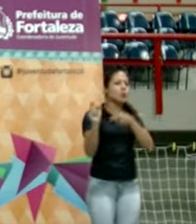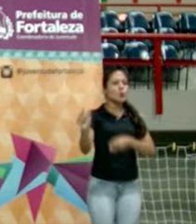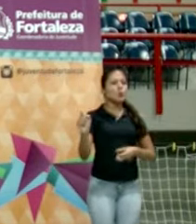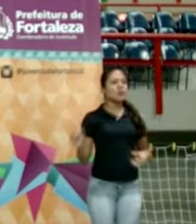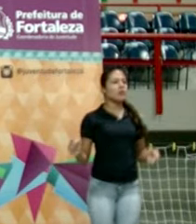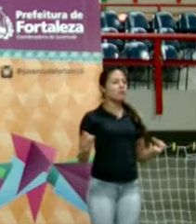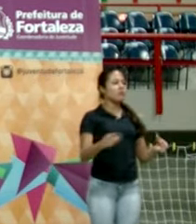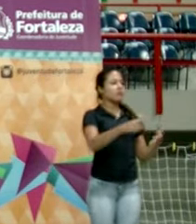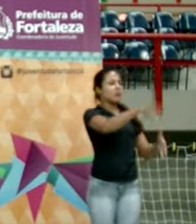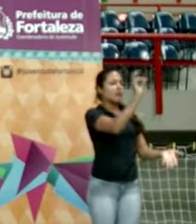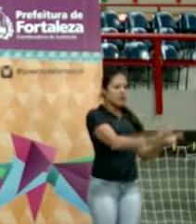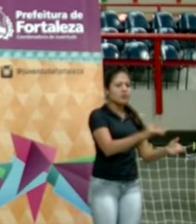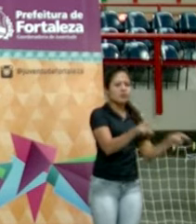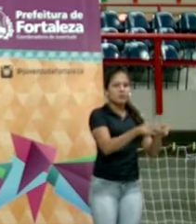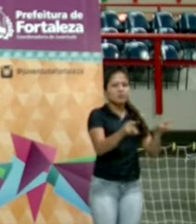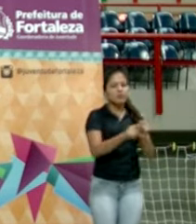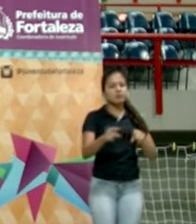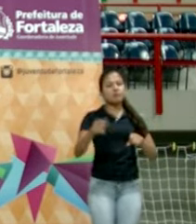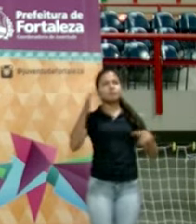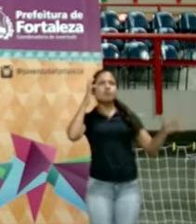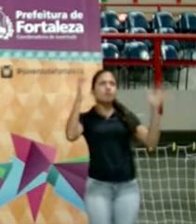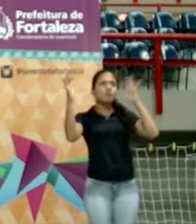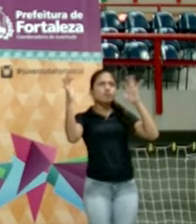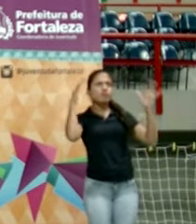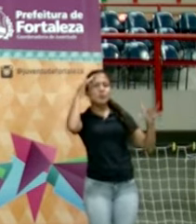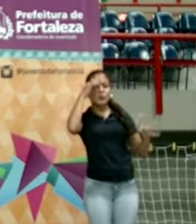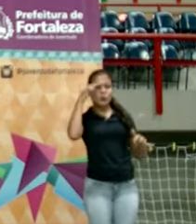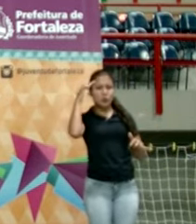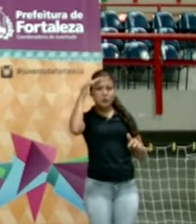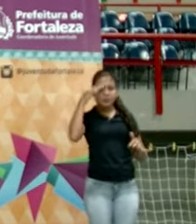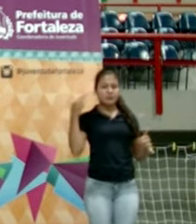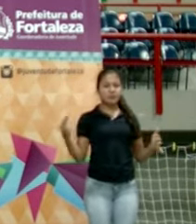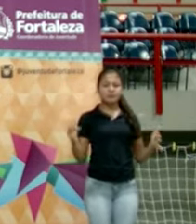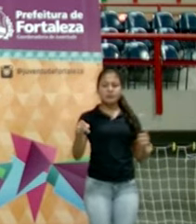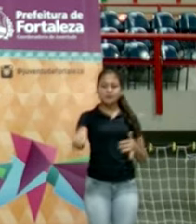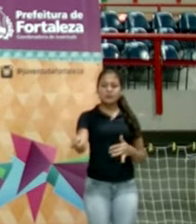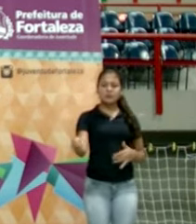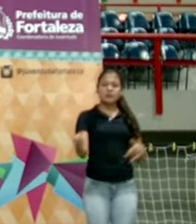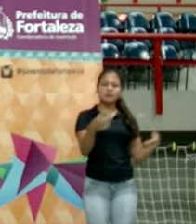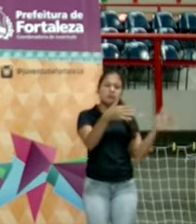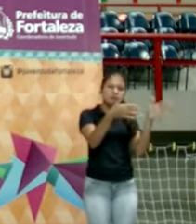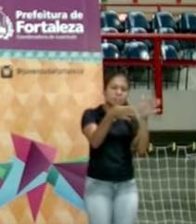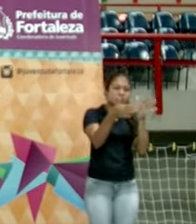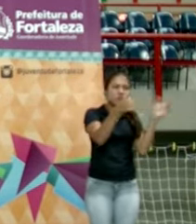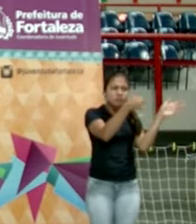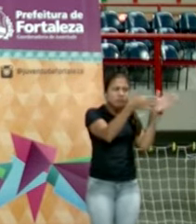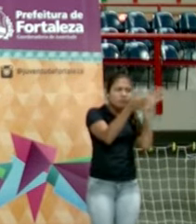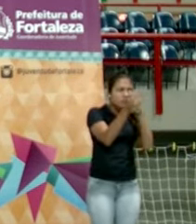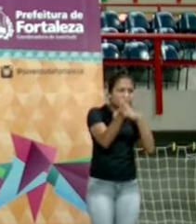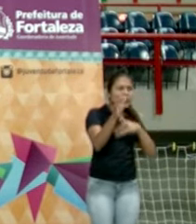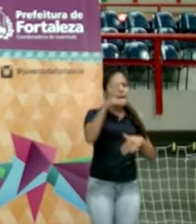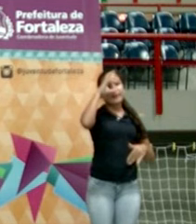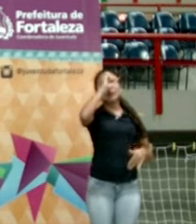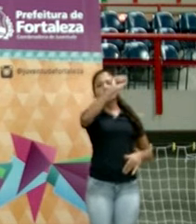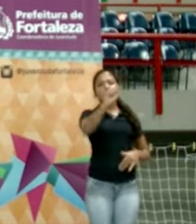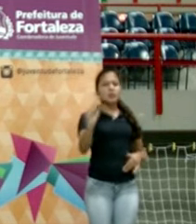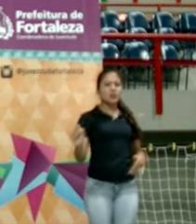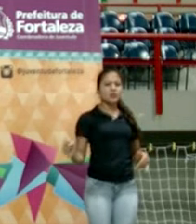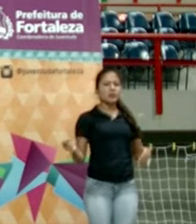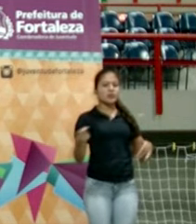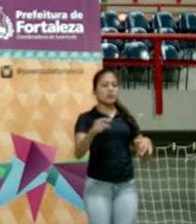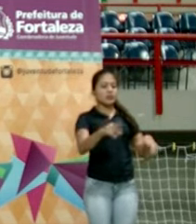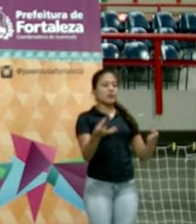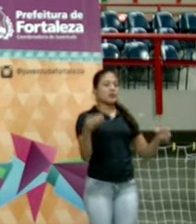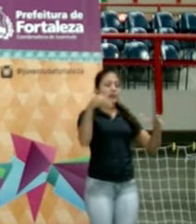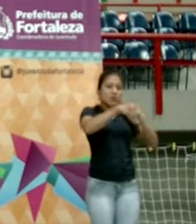né, e o mundo das ideias, né? O que que o Platão mostra aí nessa alegoria? Os prisioneiros que estão dentro da